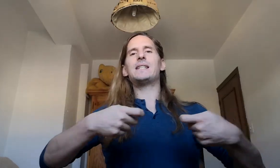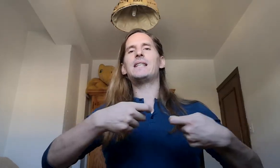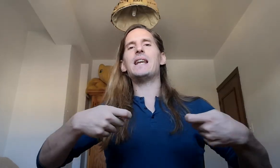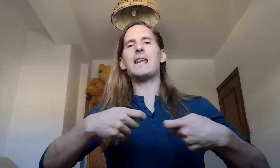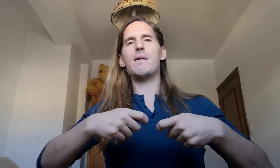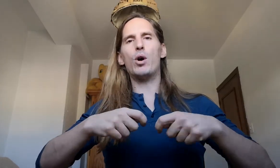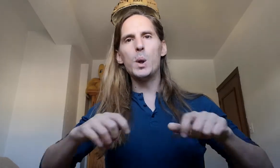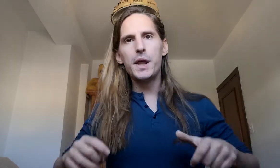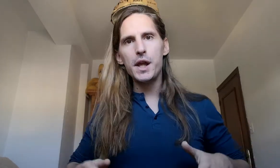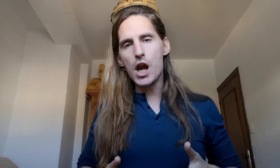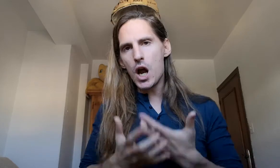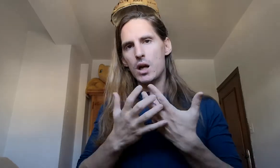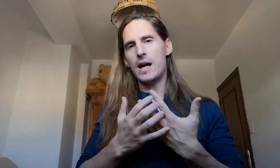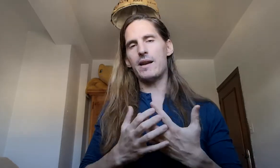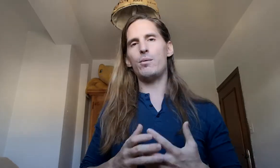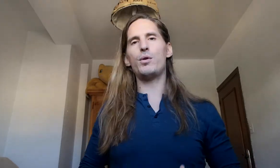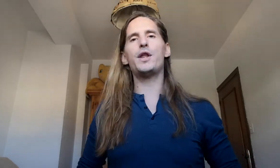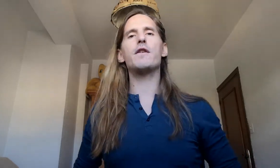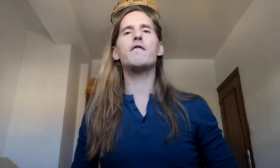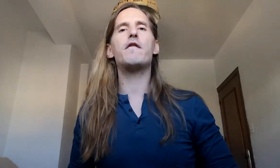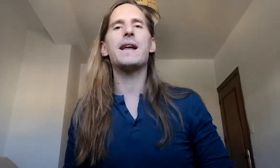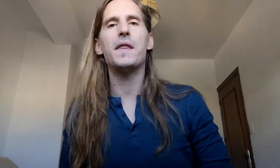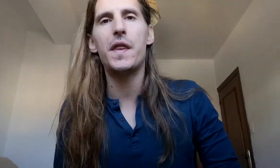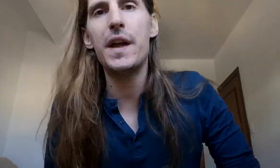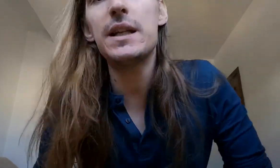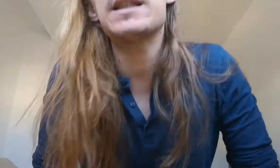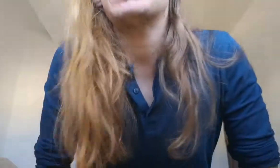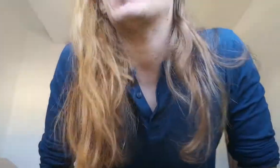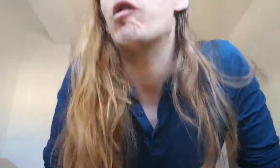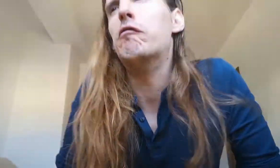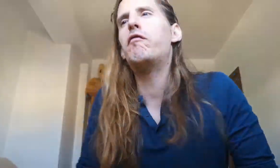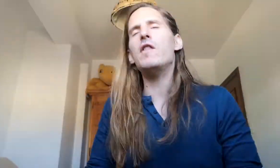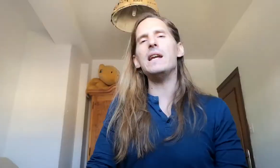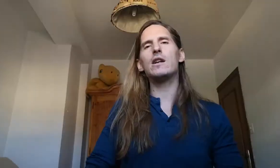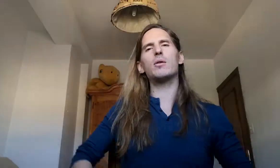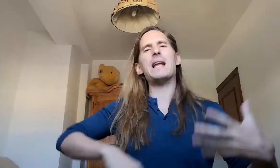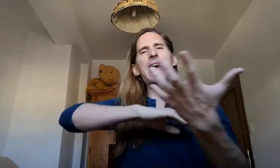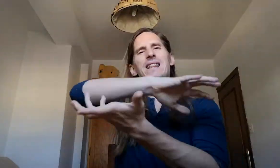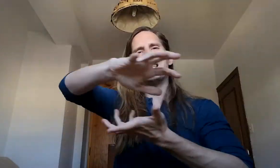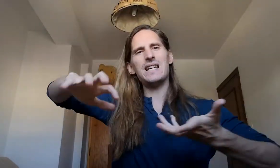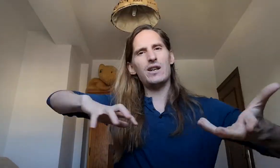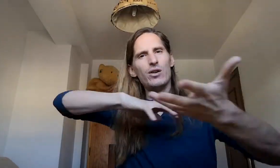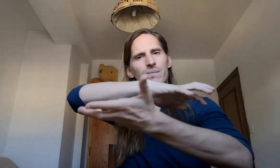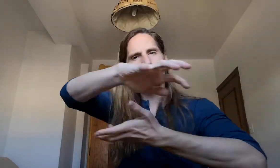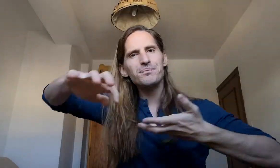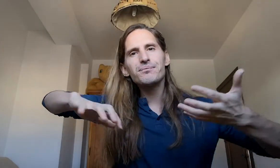existe revolución. La Revolución Francesa. Conflicto. Mira, este signo